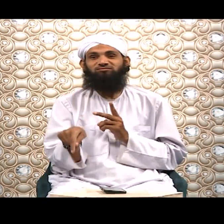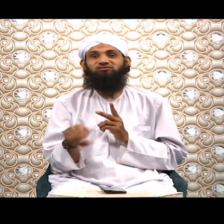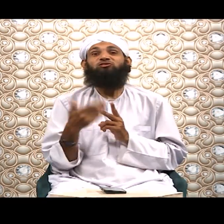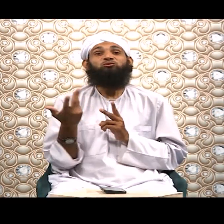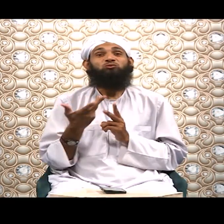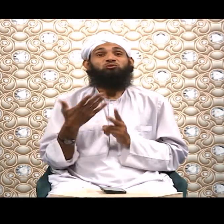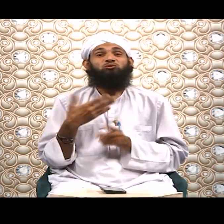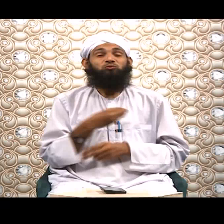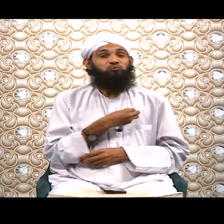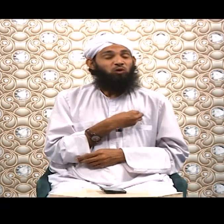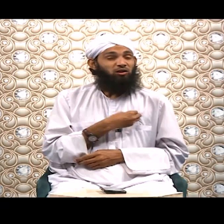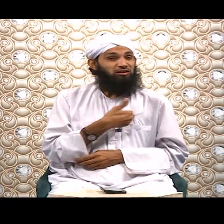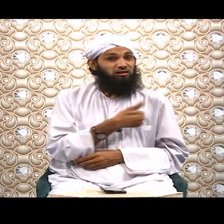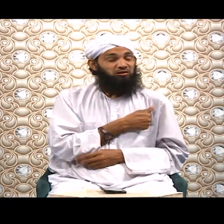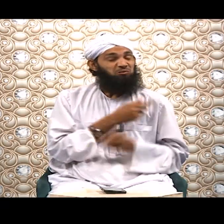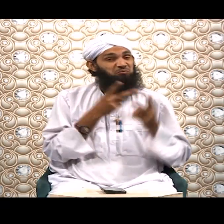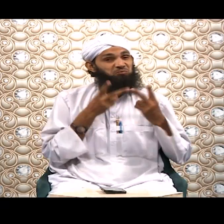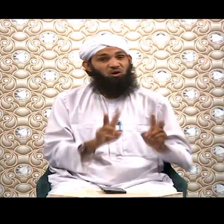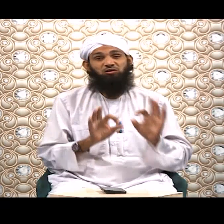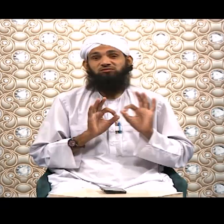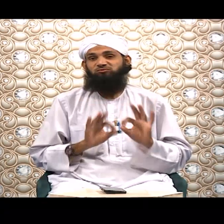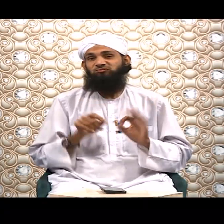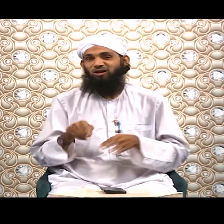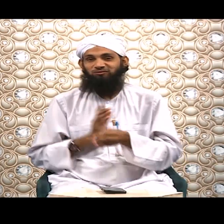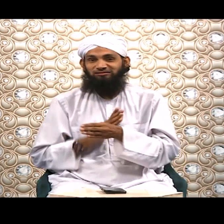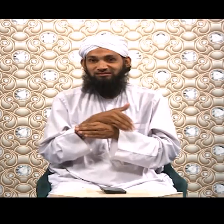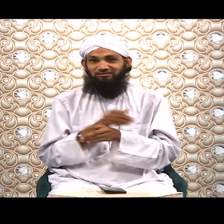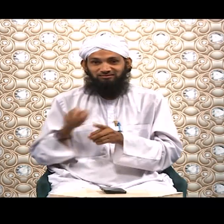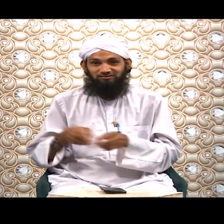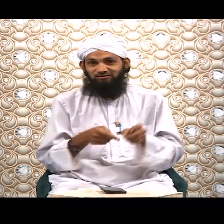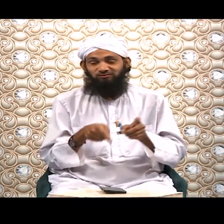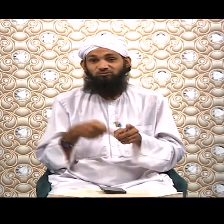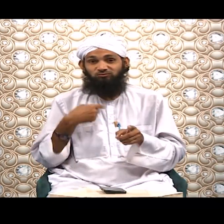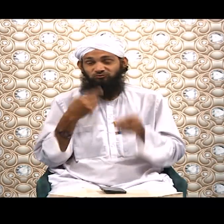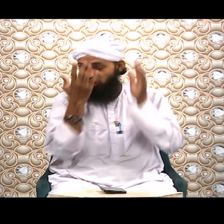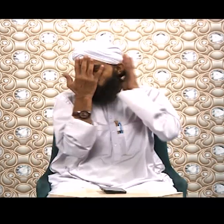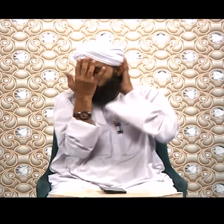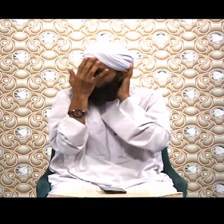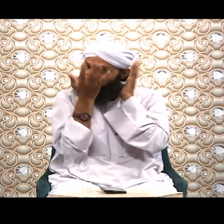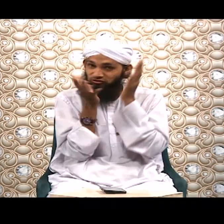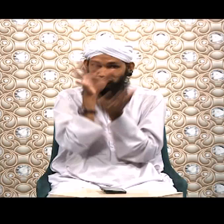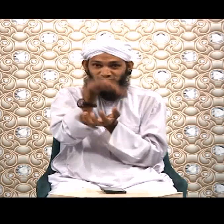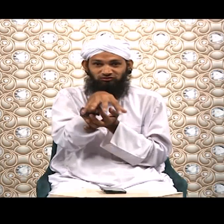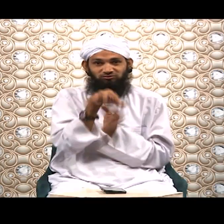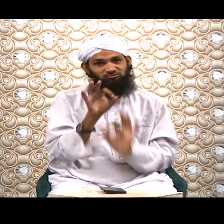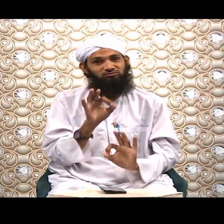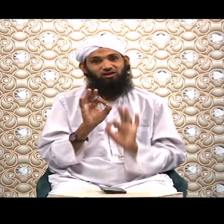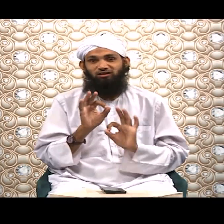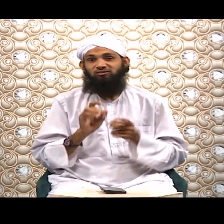موت بہت سخت ہوتی ہے۔ آپ مجھے ذبح کرنے کے لیے پیشانی کے بل لٹائیے، یعنی چہرہ زمین کی طرف ہو تاکہ آپ